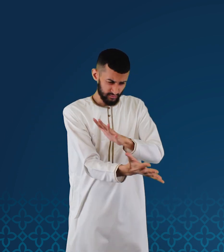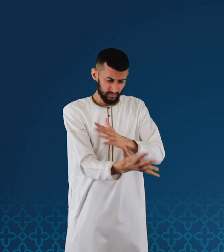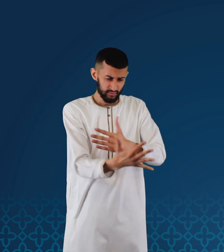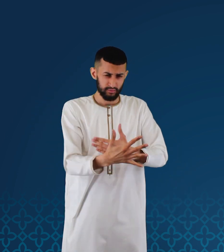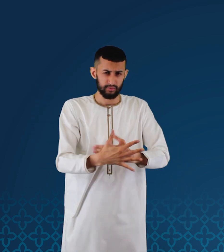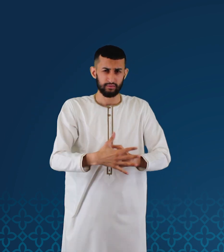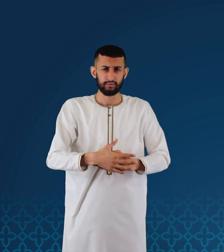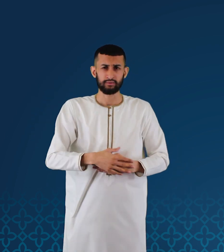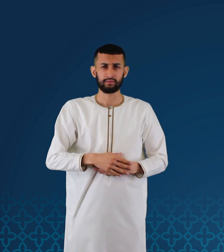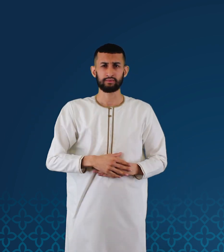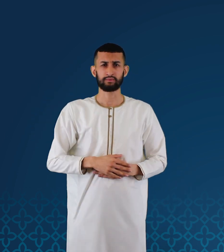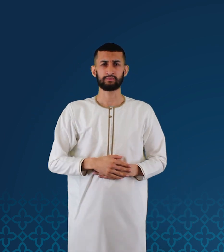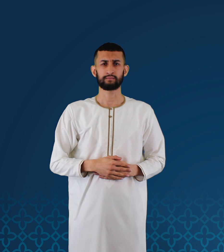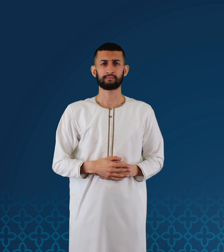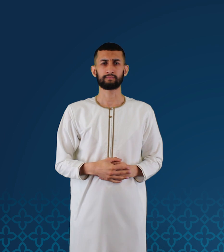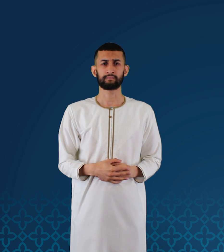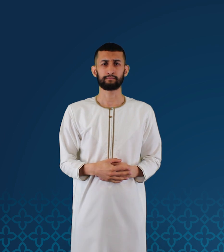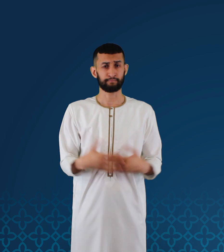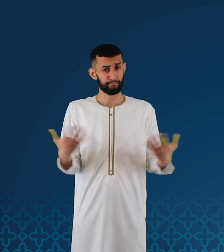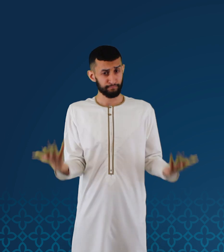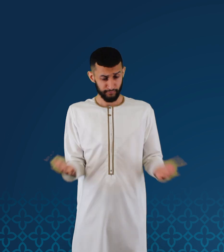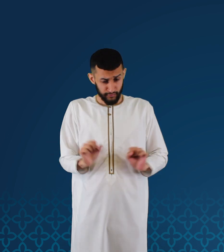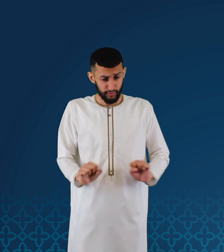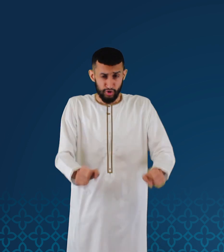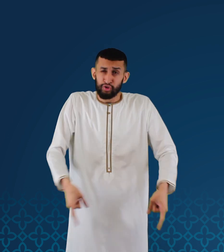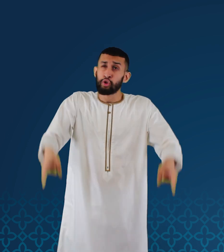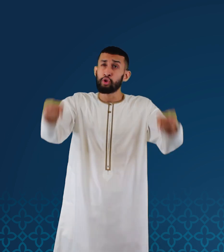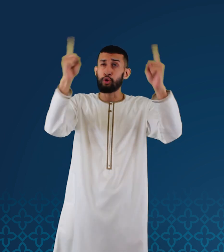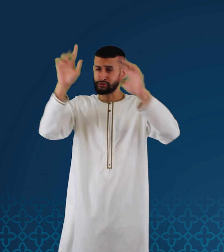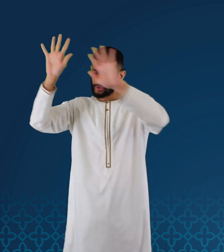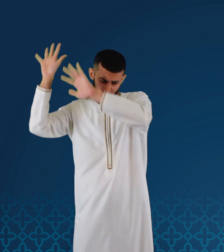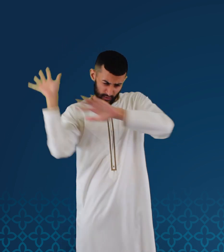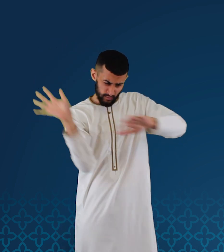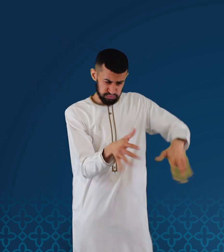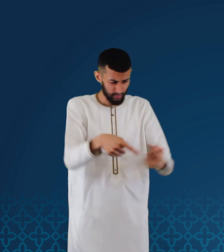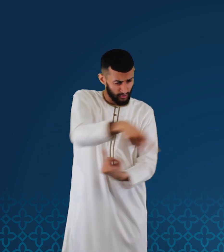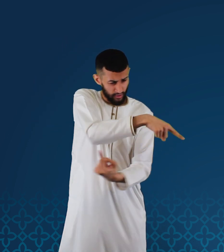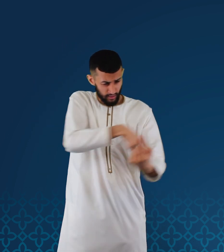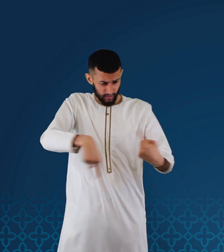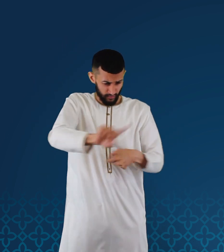الفساد فصب عليهم ربك سوط